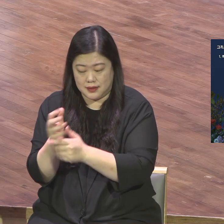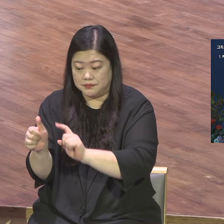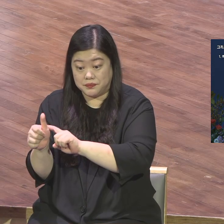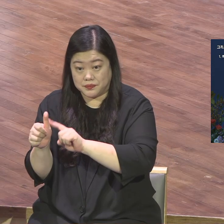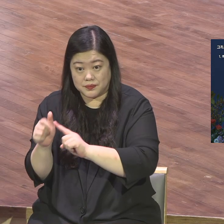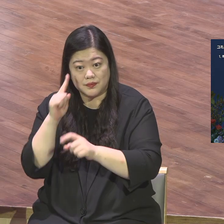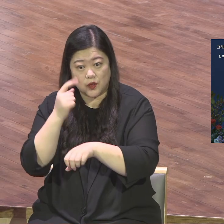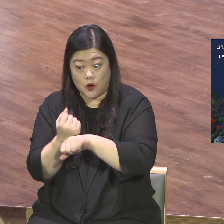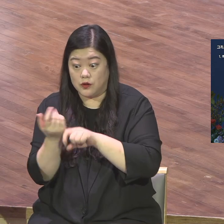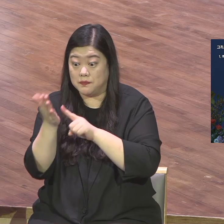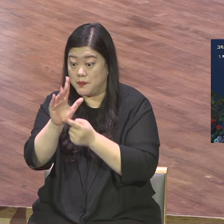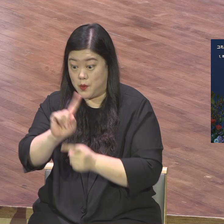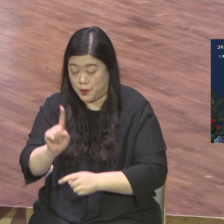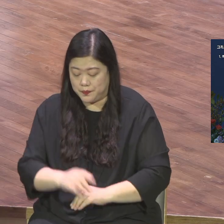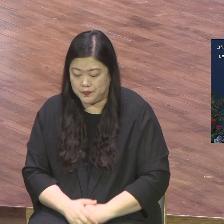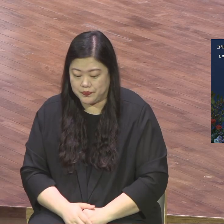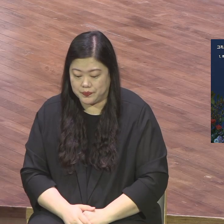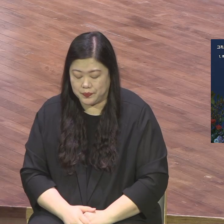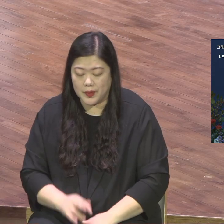영국